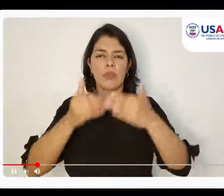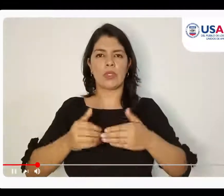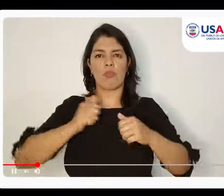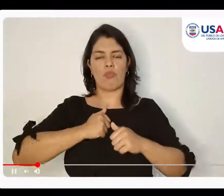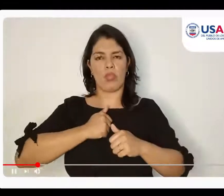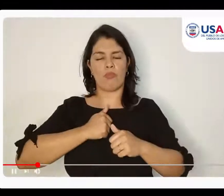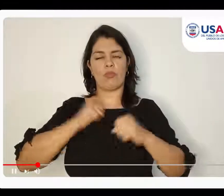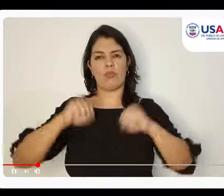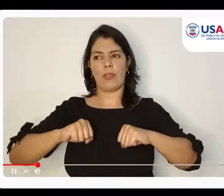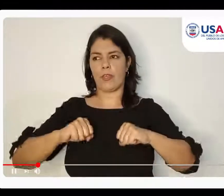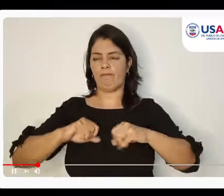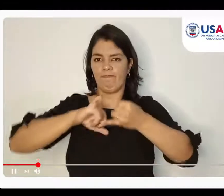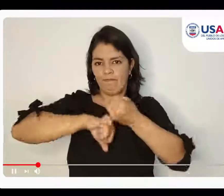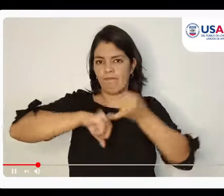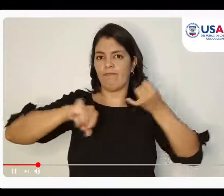e independiente.